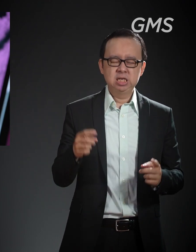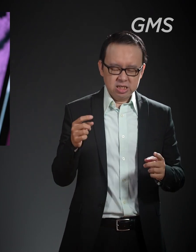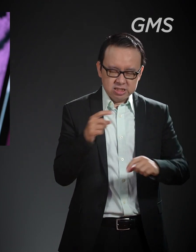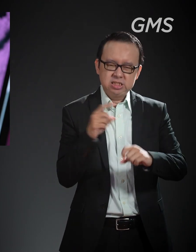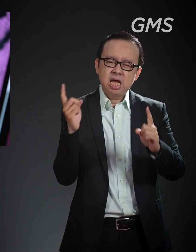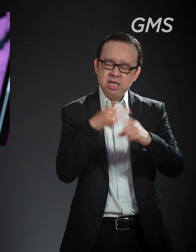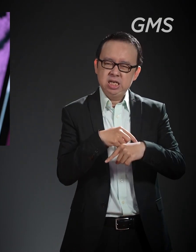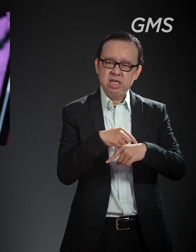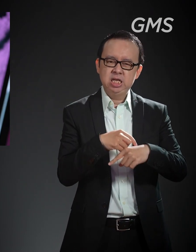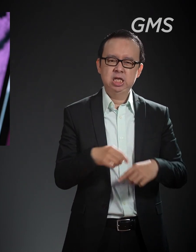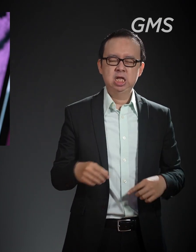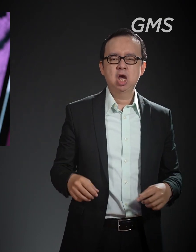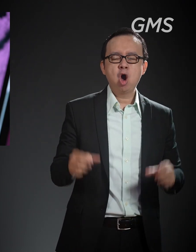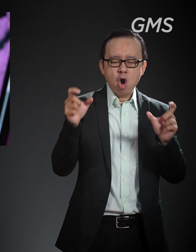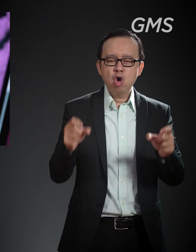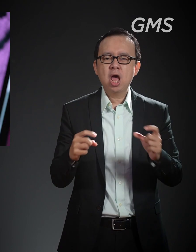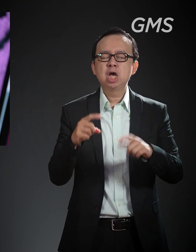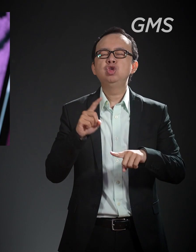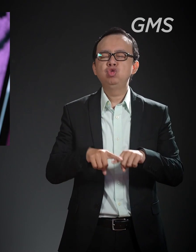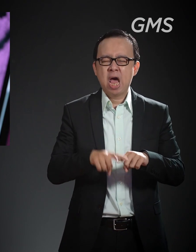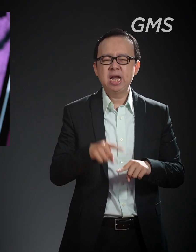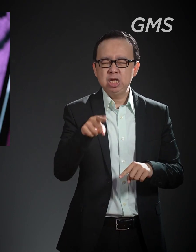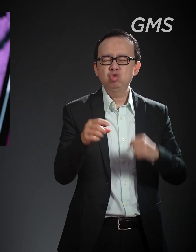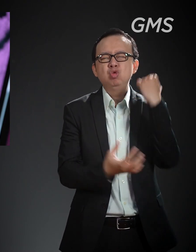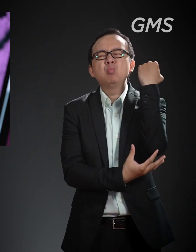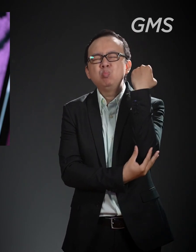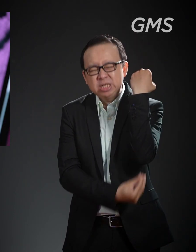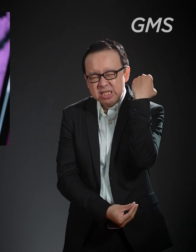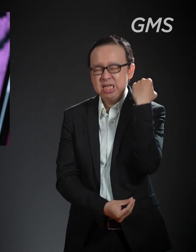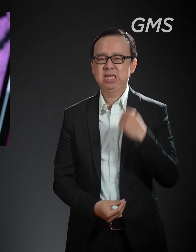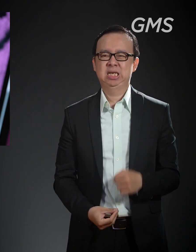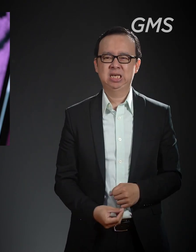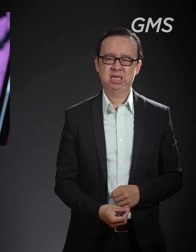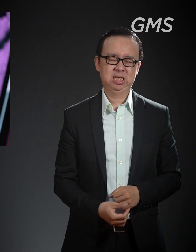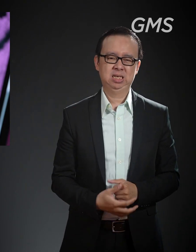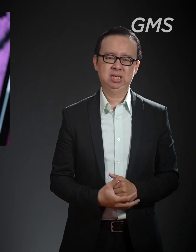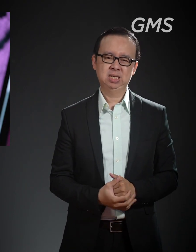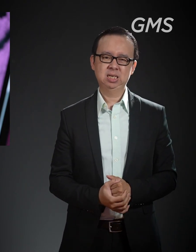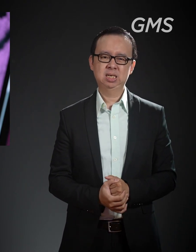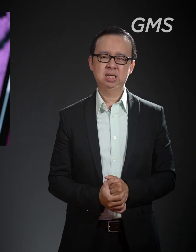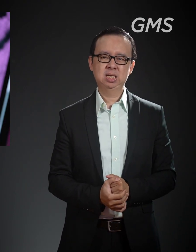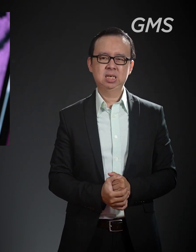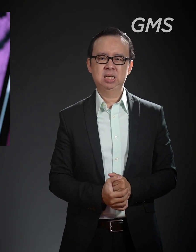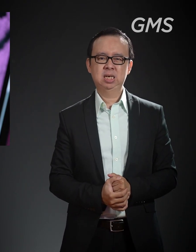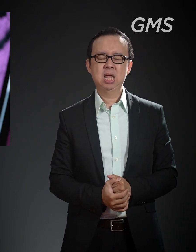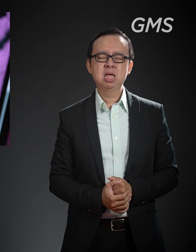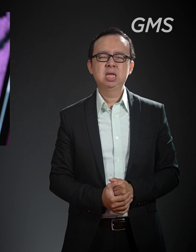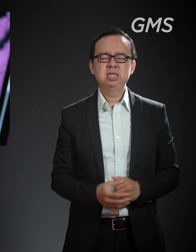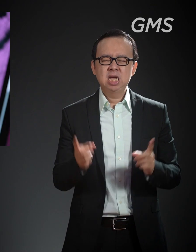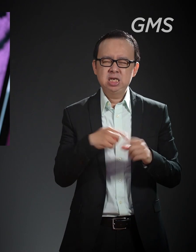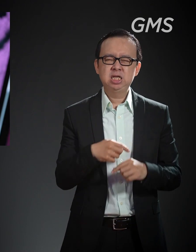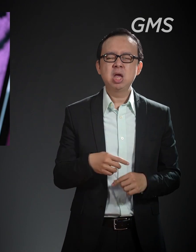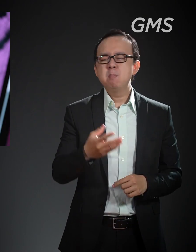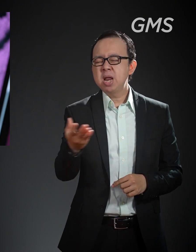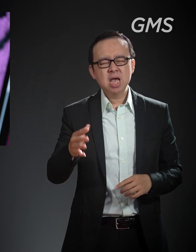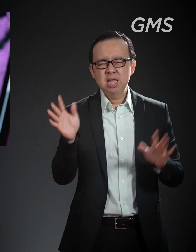tiba-tiba. Mereka tidak punya banyak. Bertahan saja tidak bisa. Bagaimana bisa memberi?